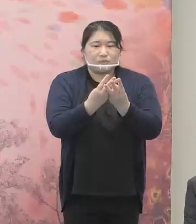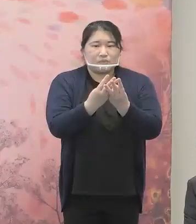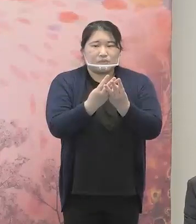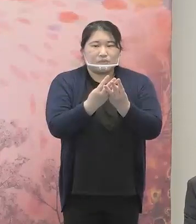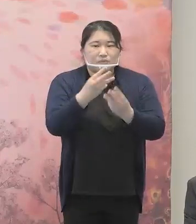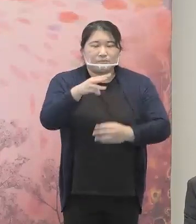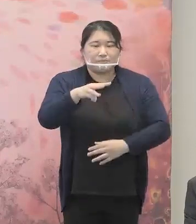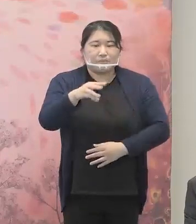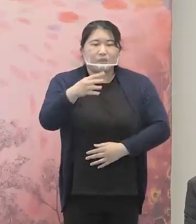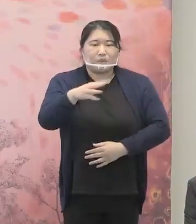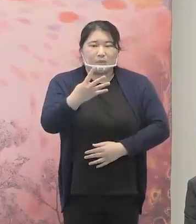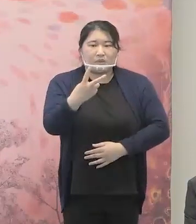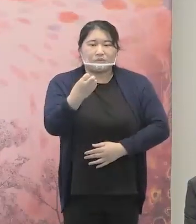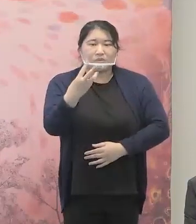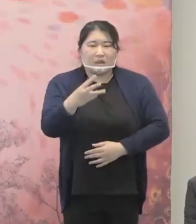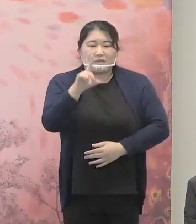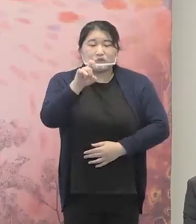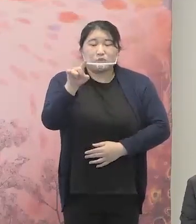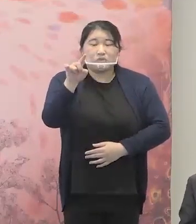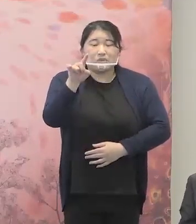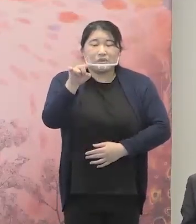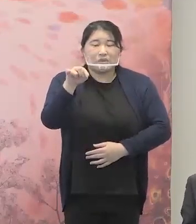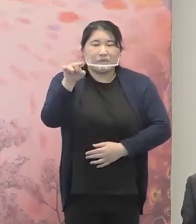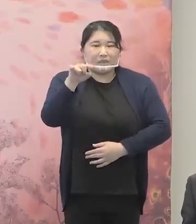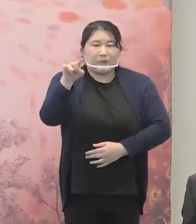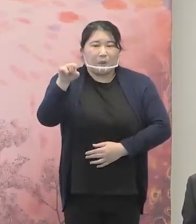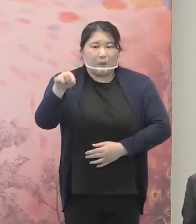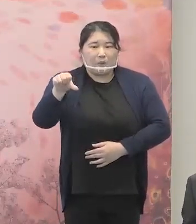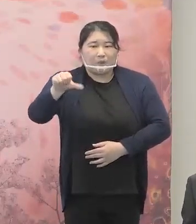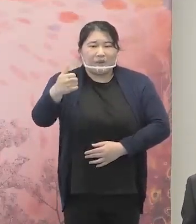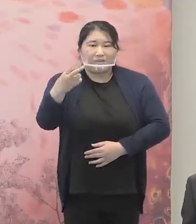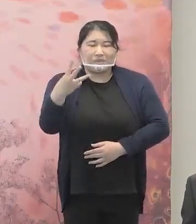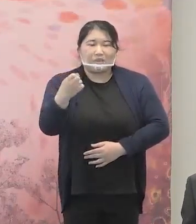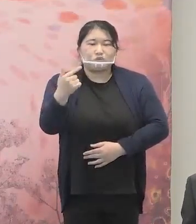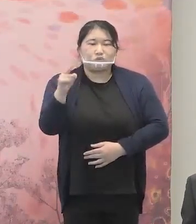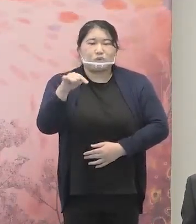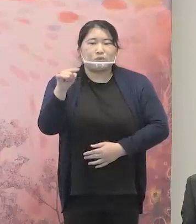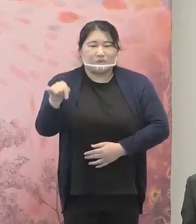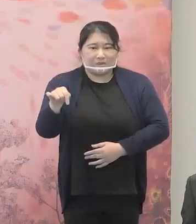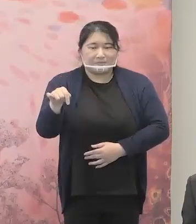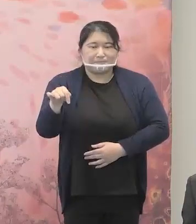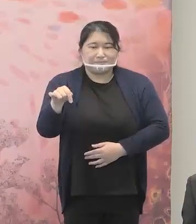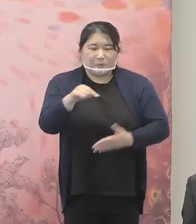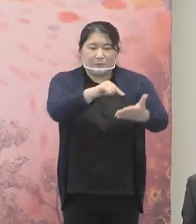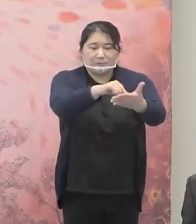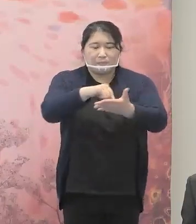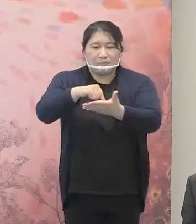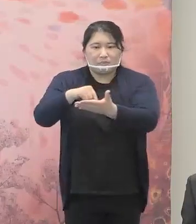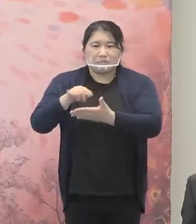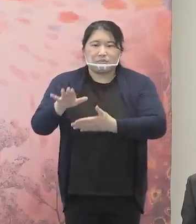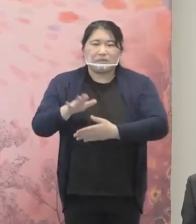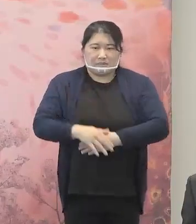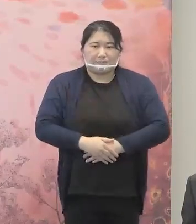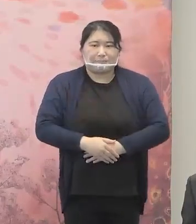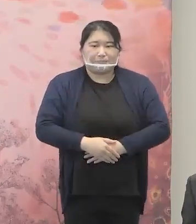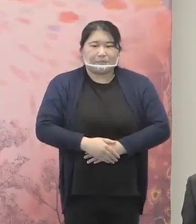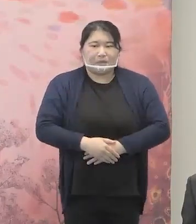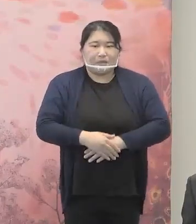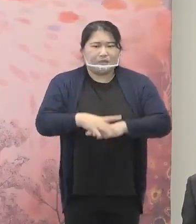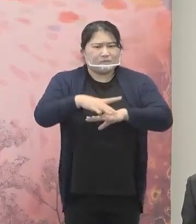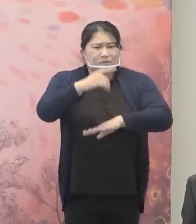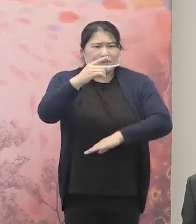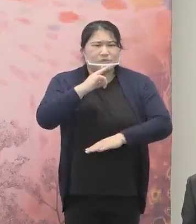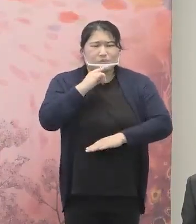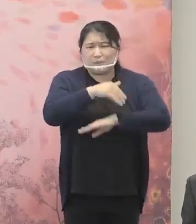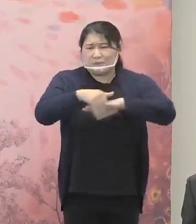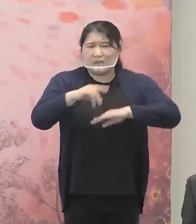で423、10キロで536名の方のエントリーがございました。もともとは7000人規模の